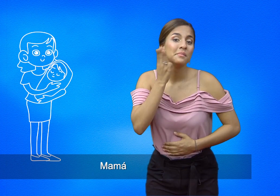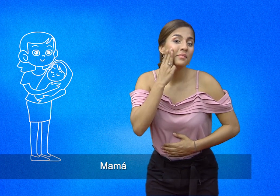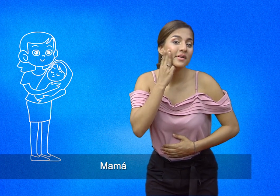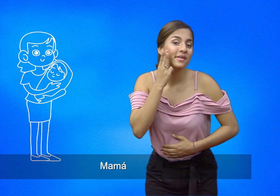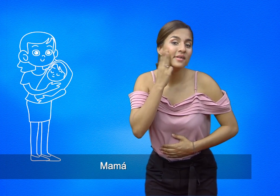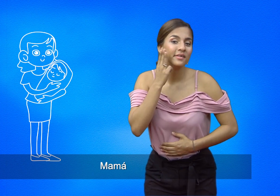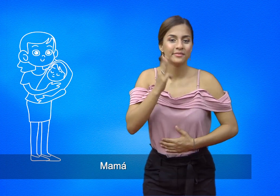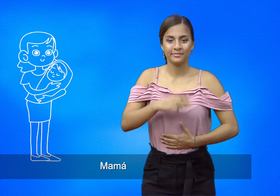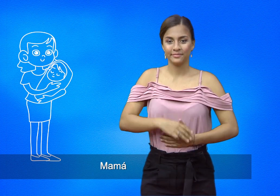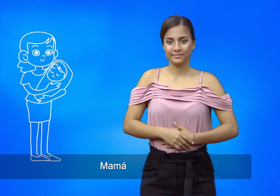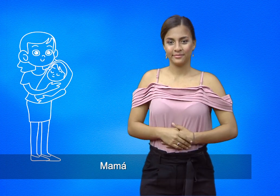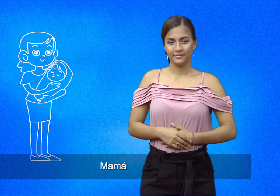mama